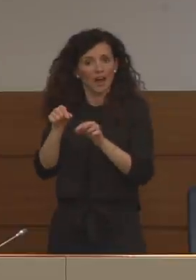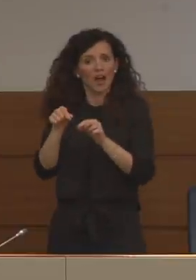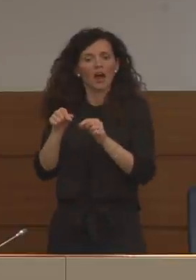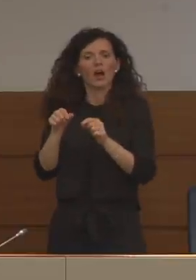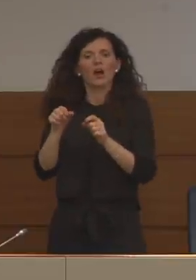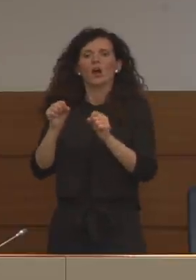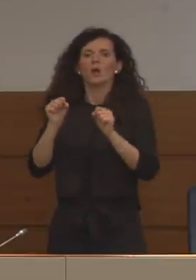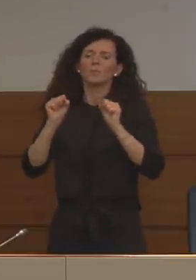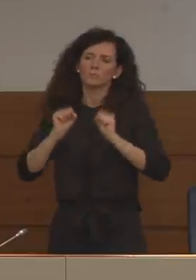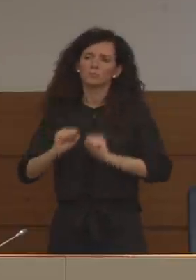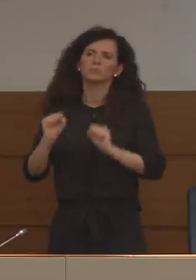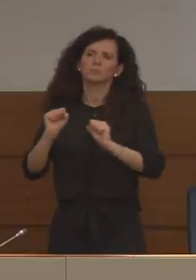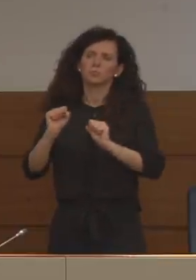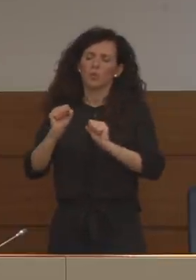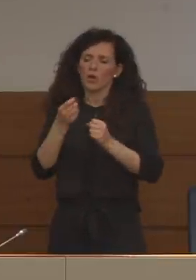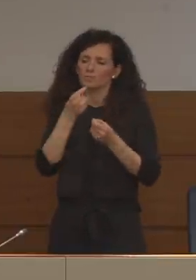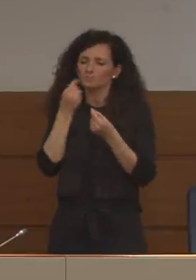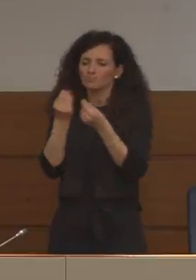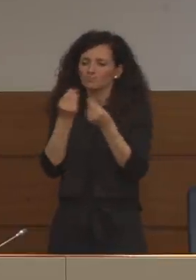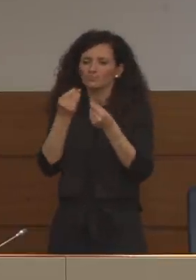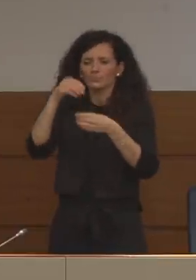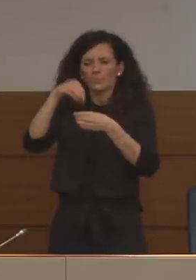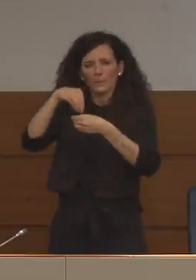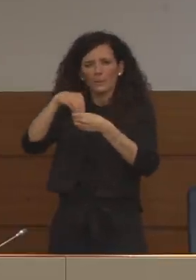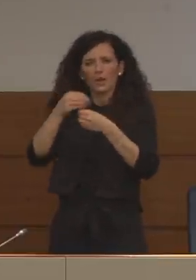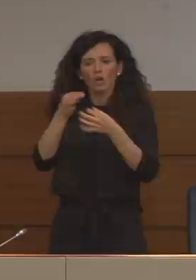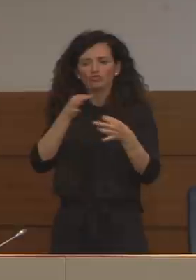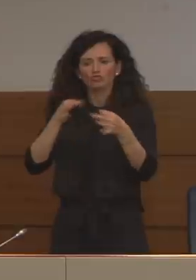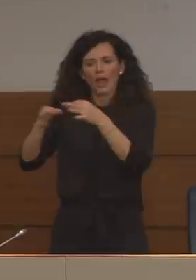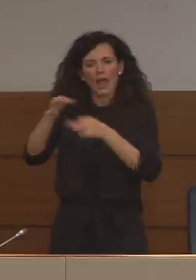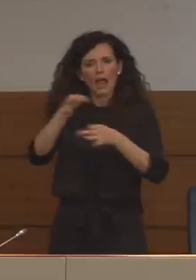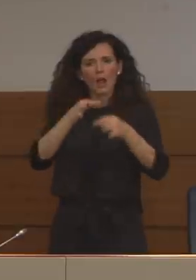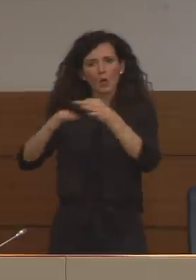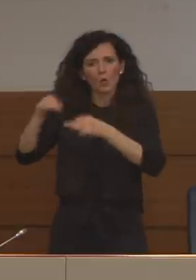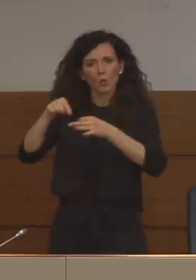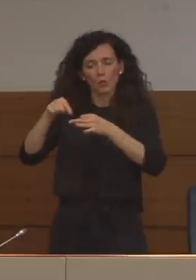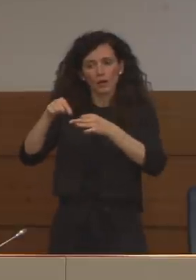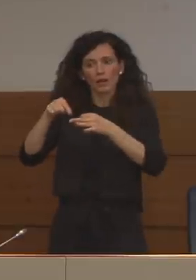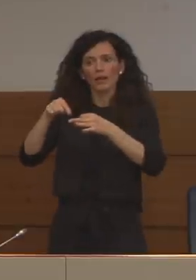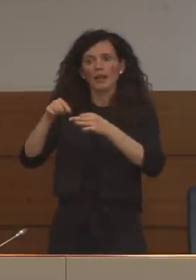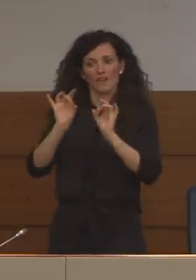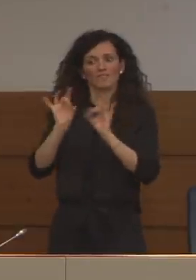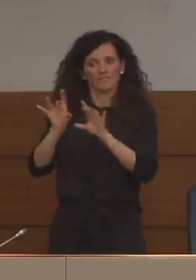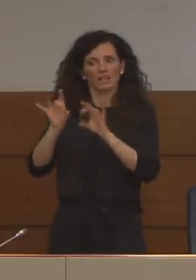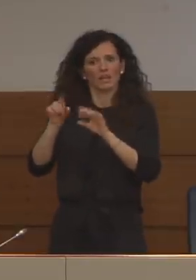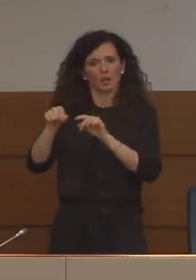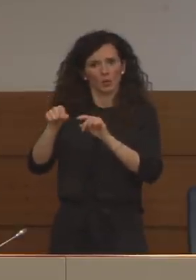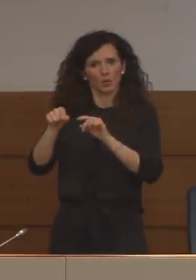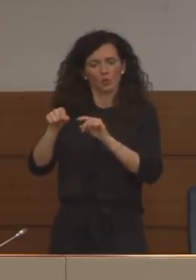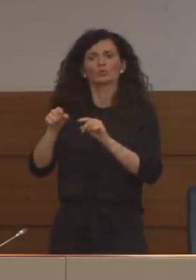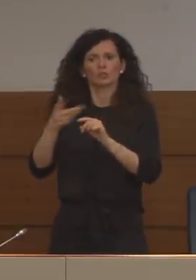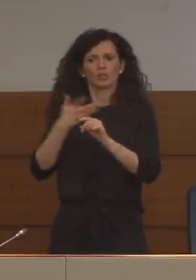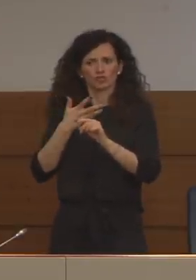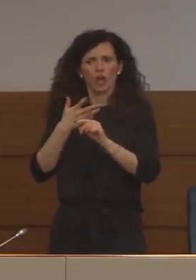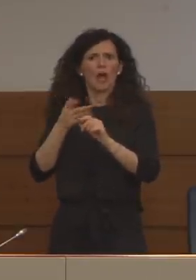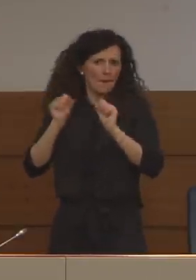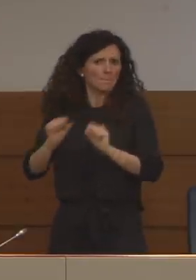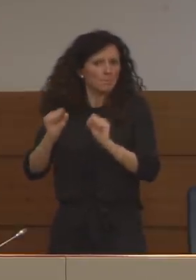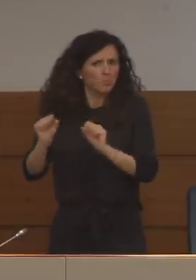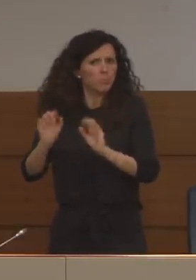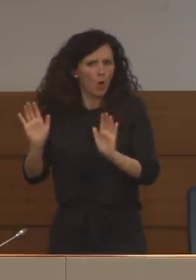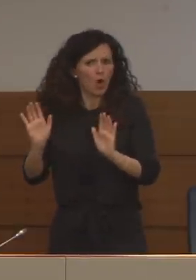al loro interno delle cellule che albergano il virus assolutamente possibile